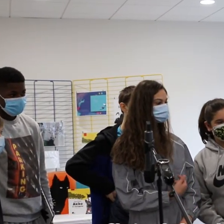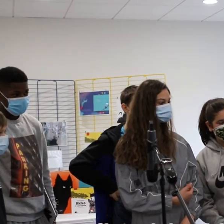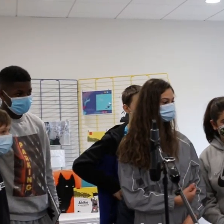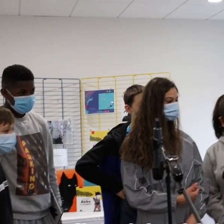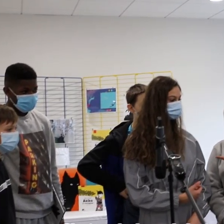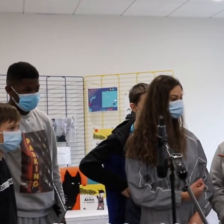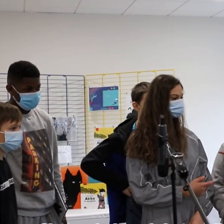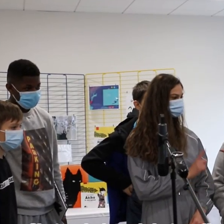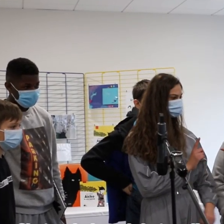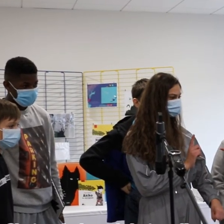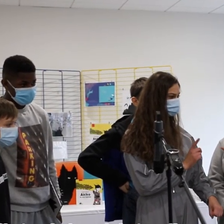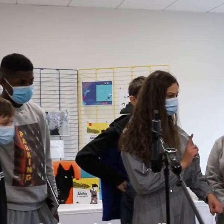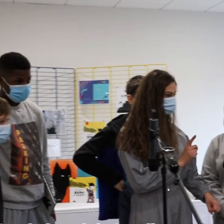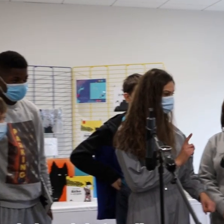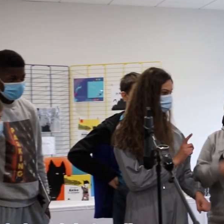Qui a fait la maison?